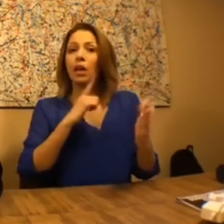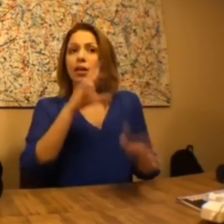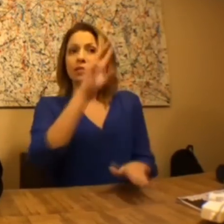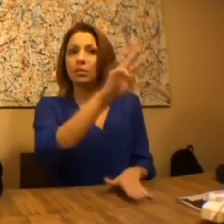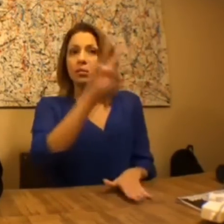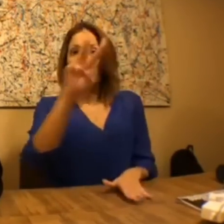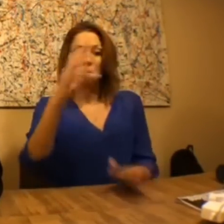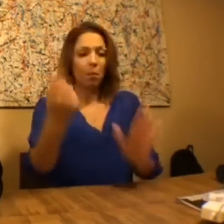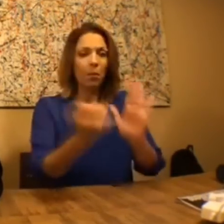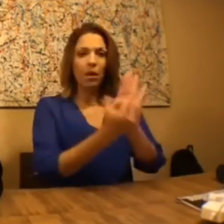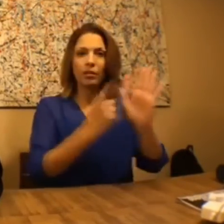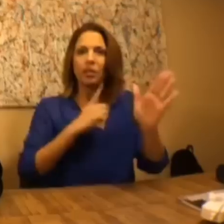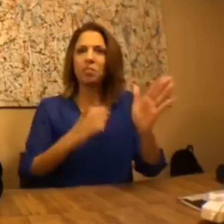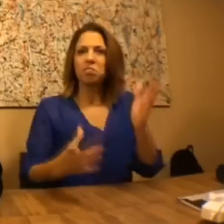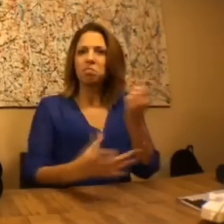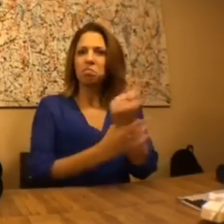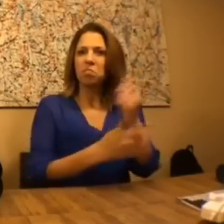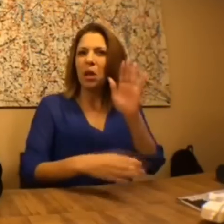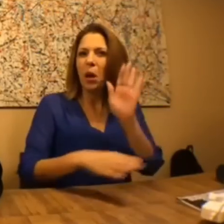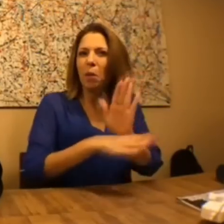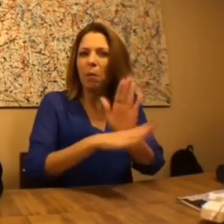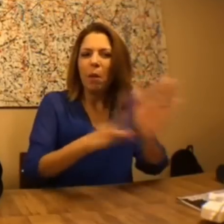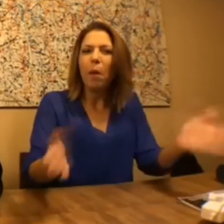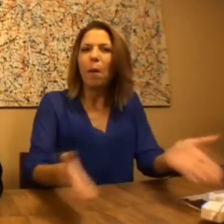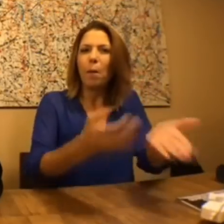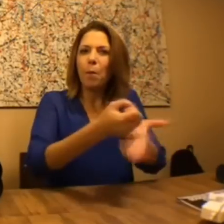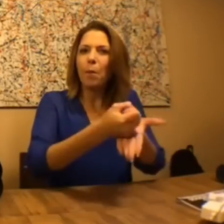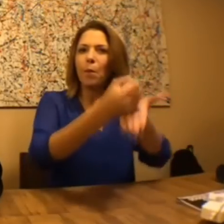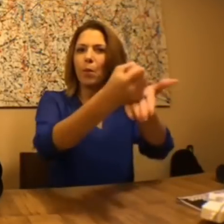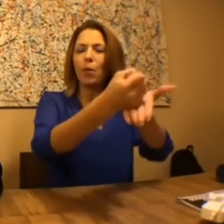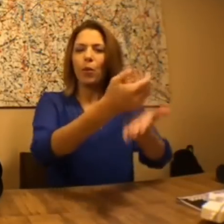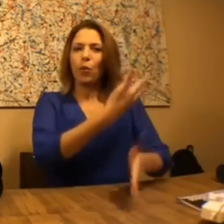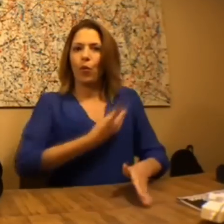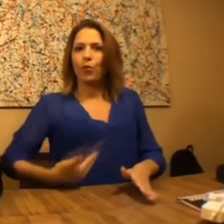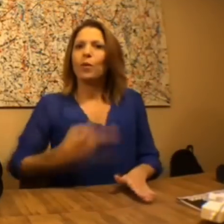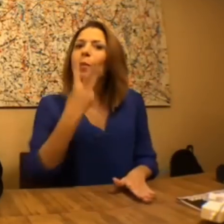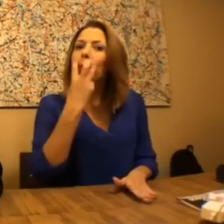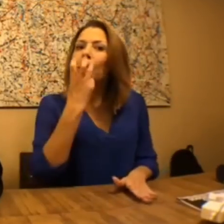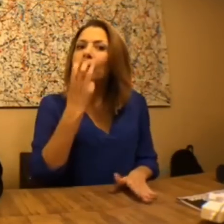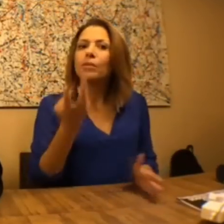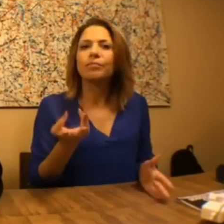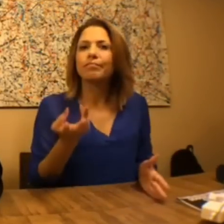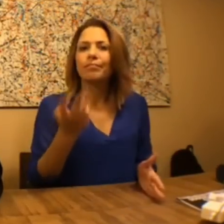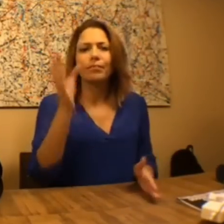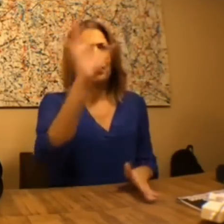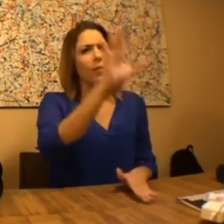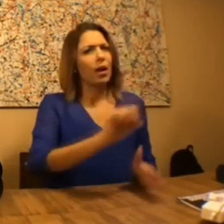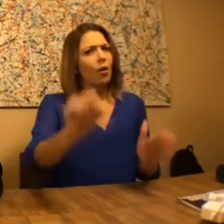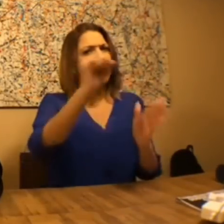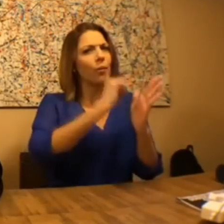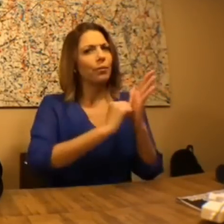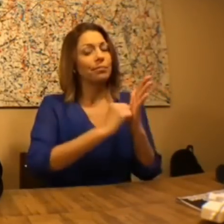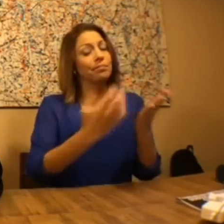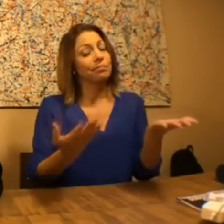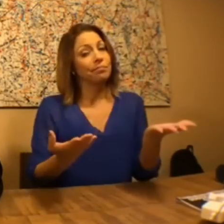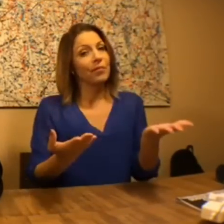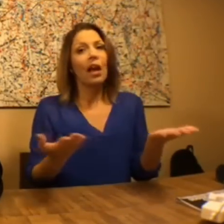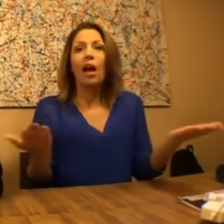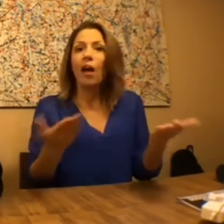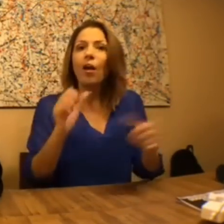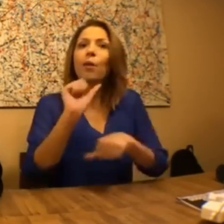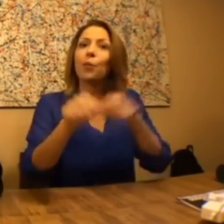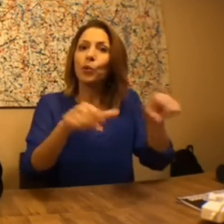Tirou fora, não tem mais a nota de apoio ao governo Maduro. Ele defende agora posse de arma de